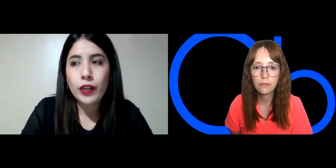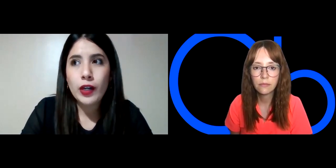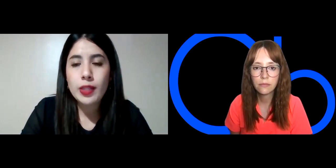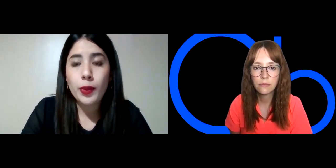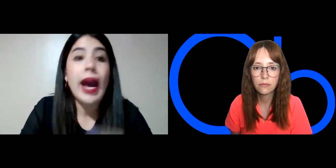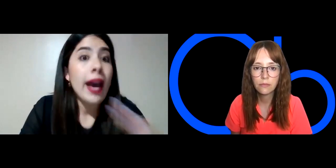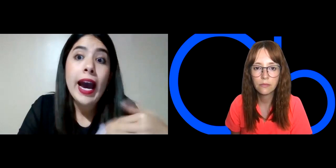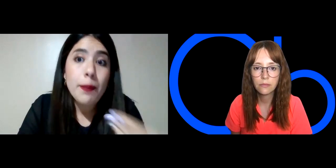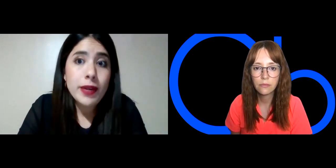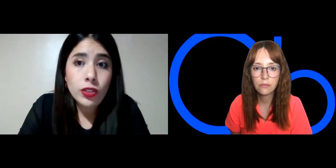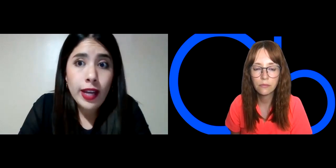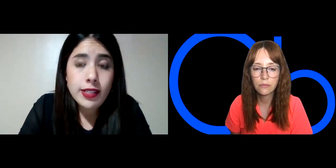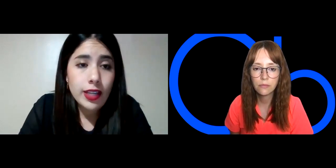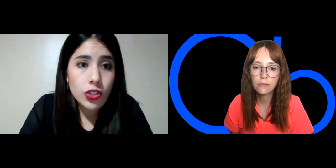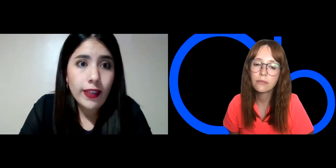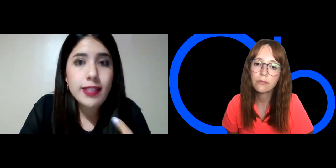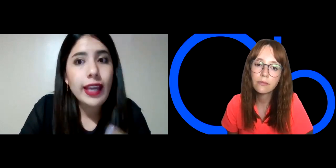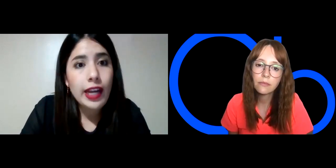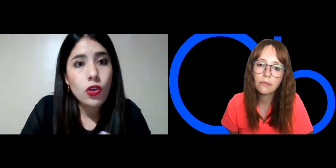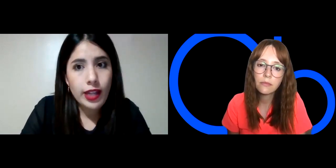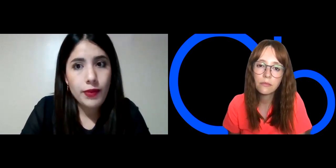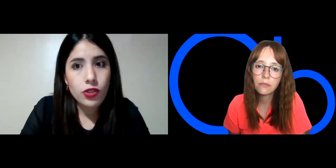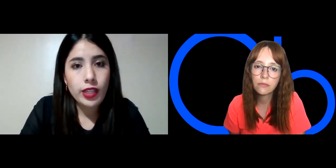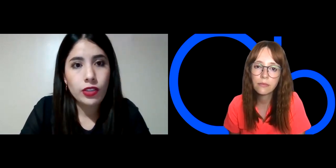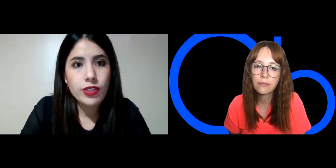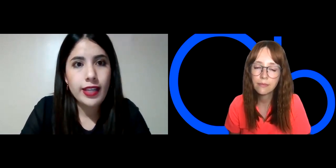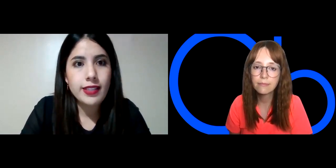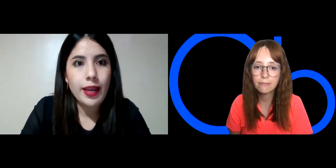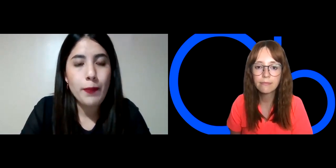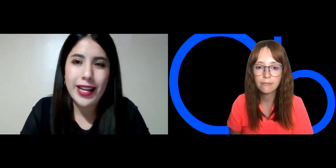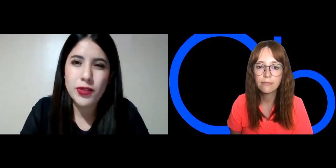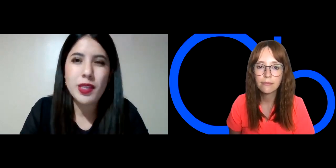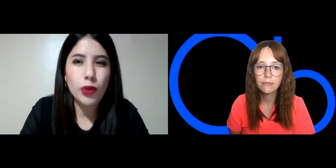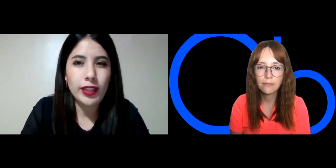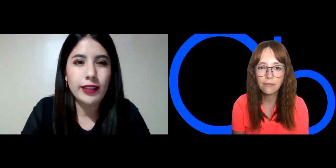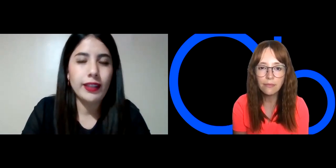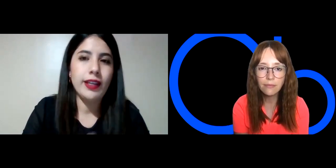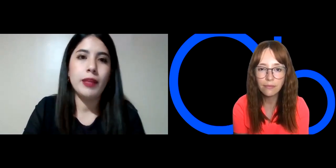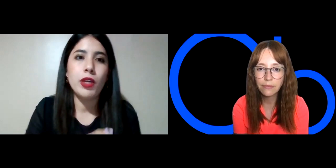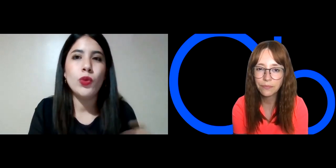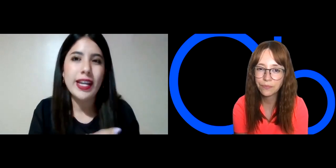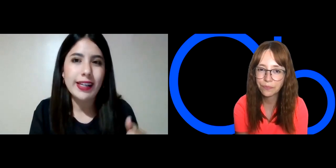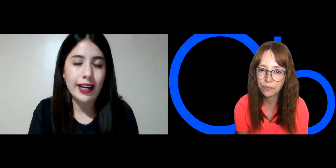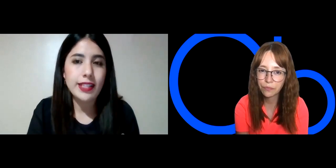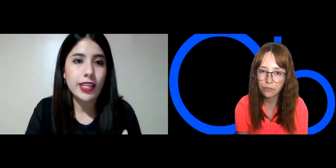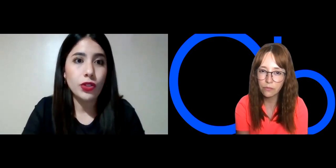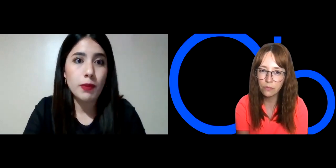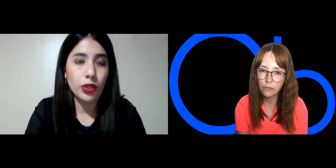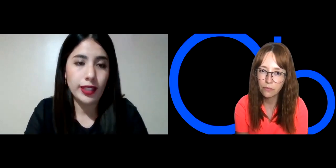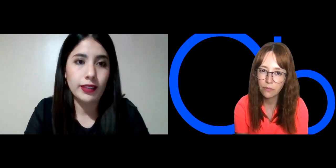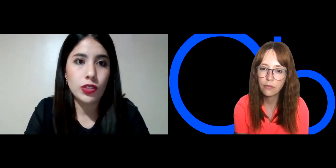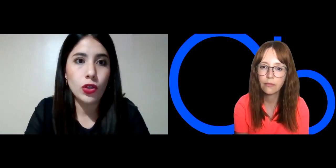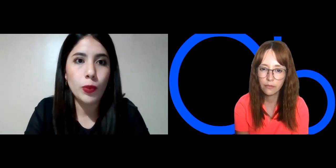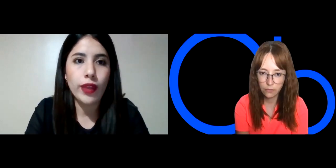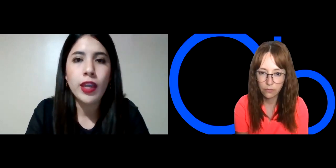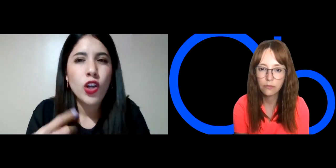¿qué otra cosa puede? Hay personas sordas que leen los labios, entonces para esto es importante tener también unas reglas que son